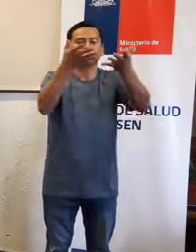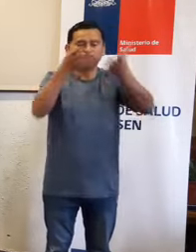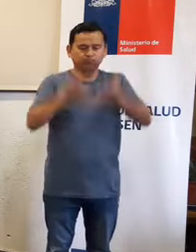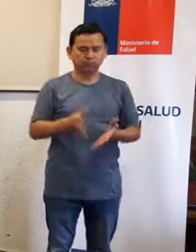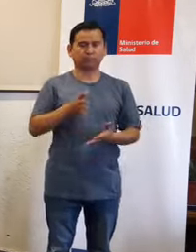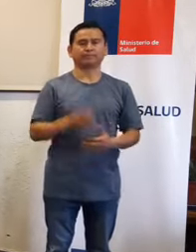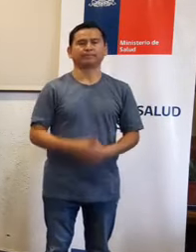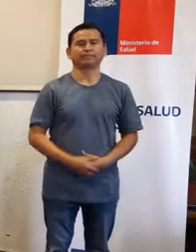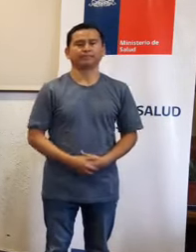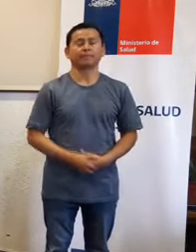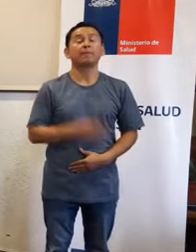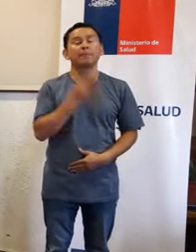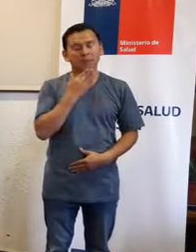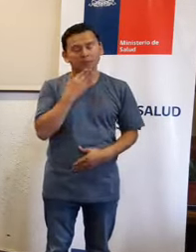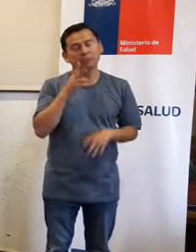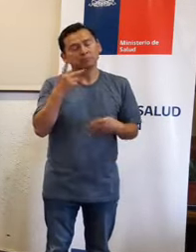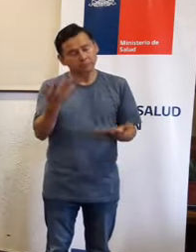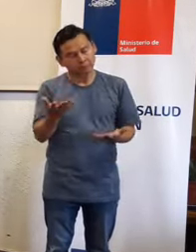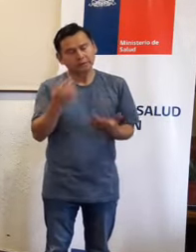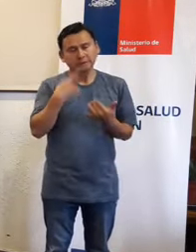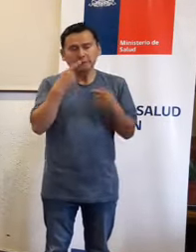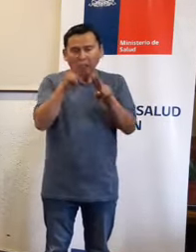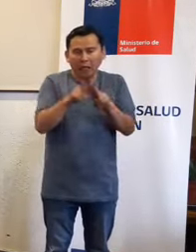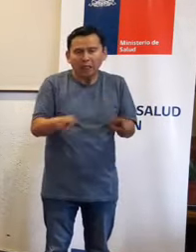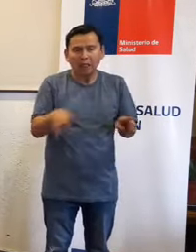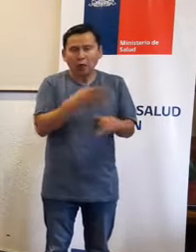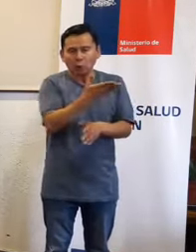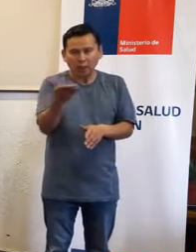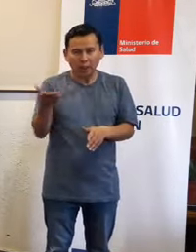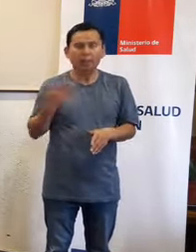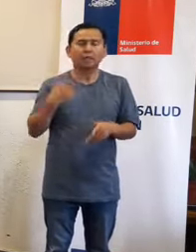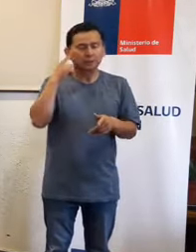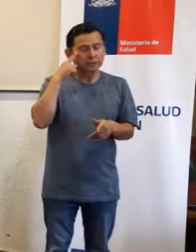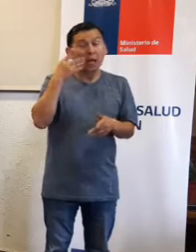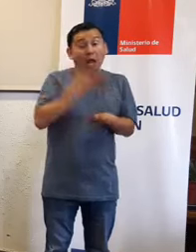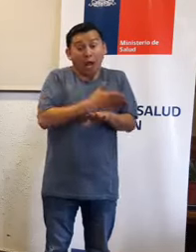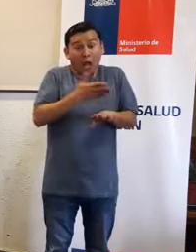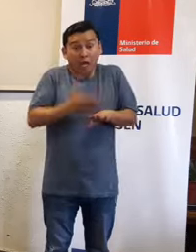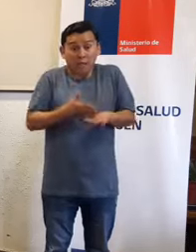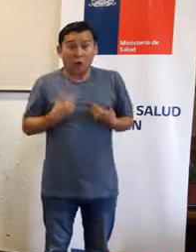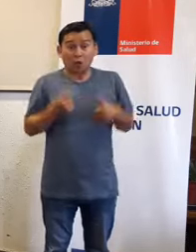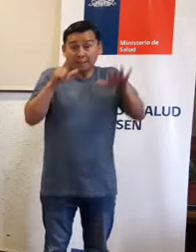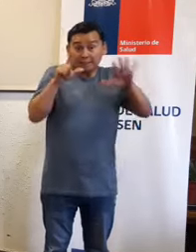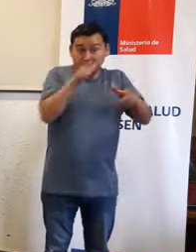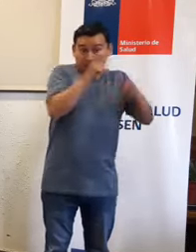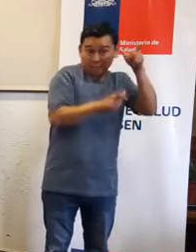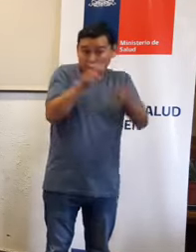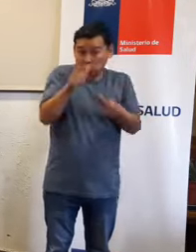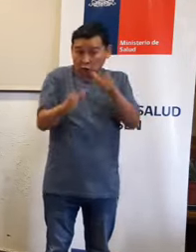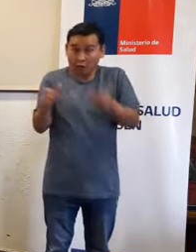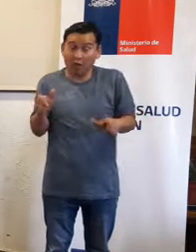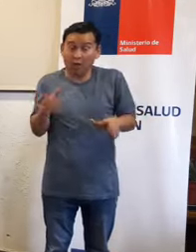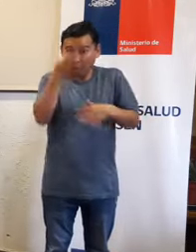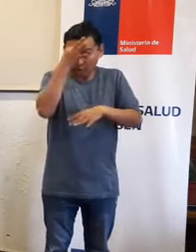a nuestra compra. Sin perjuicio de ello también y para tranquilidad, tener la certeza que hasta la hora con los siete casos que hemos tenido,